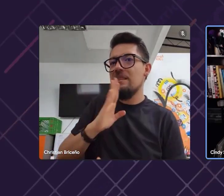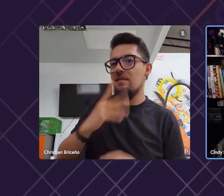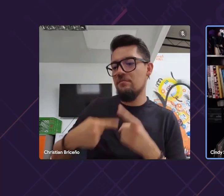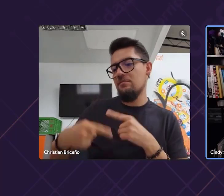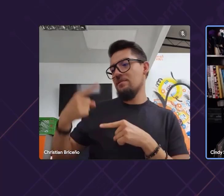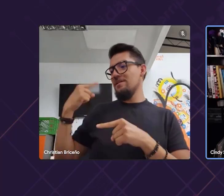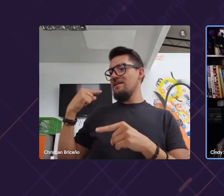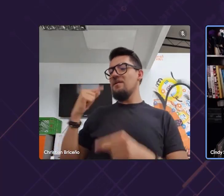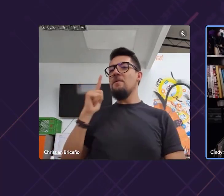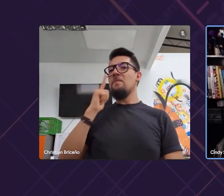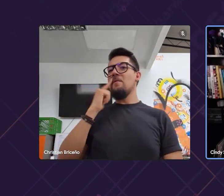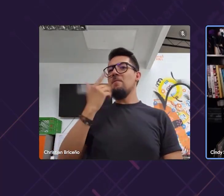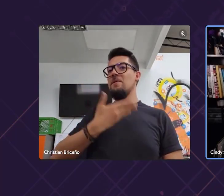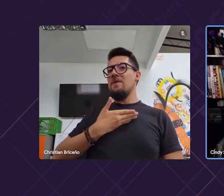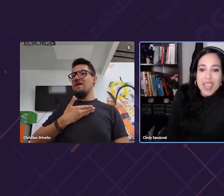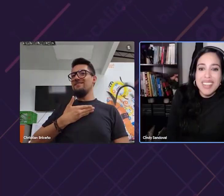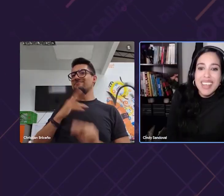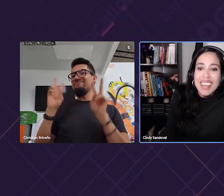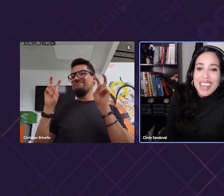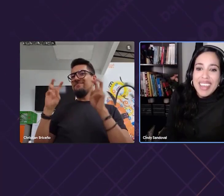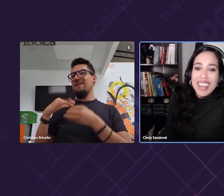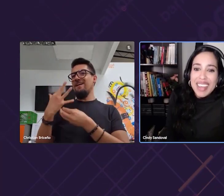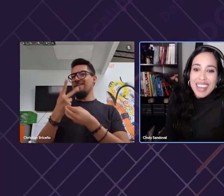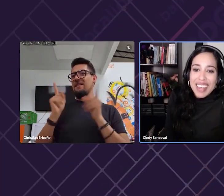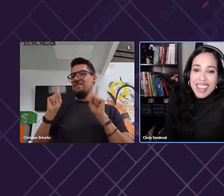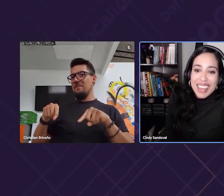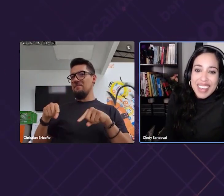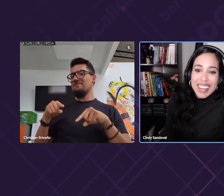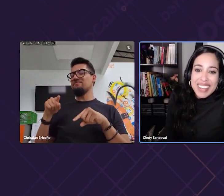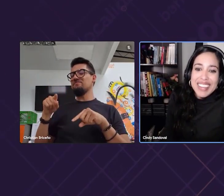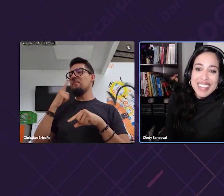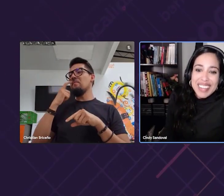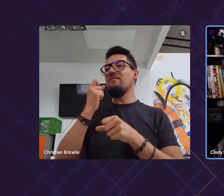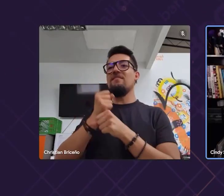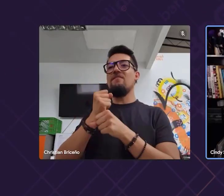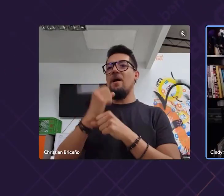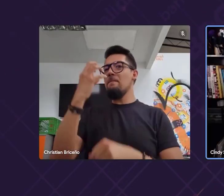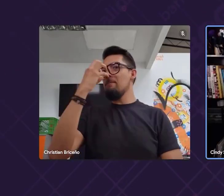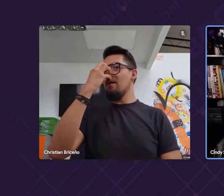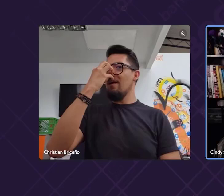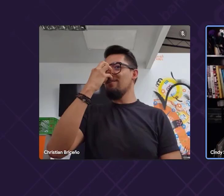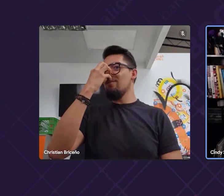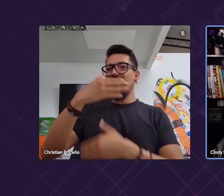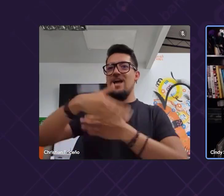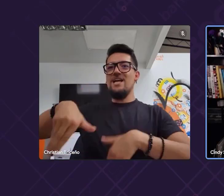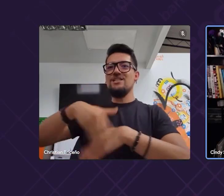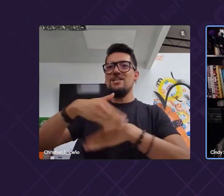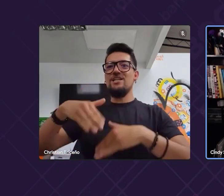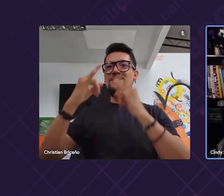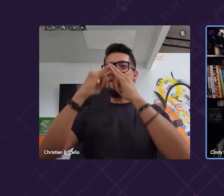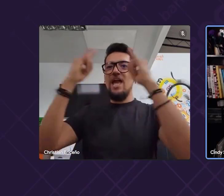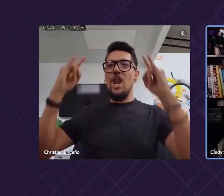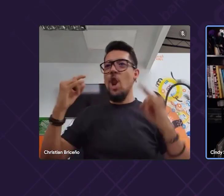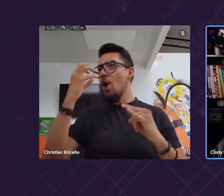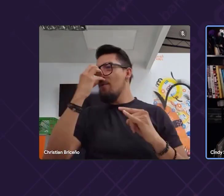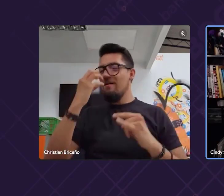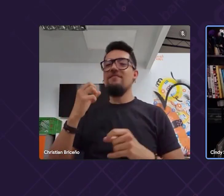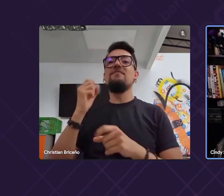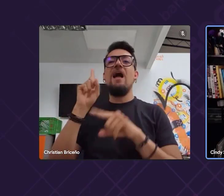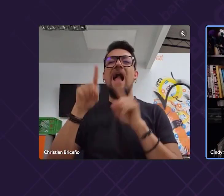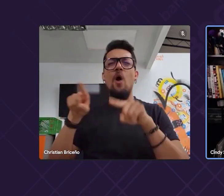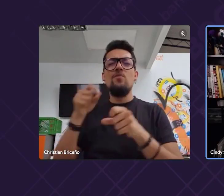participamos personas sordas, personas oyentes también. Eh, Y bueno, gracias también. Te cuento que